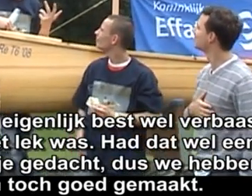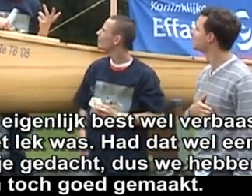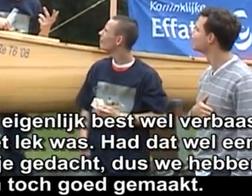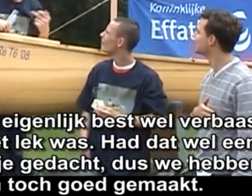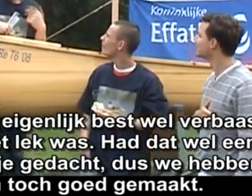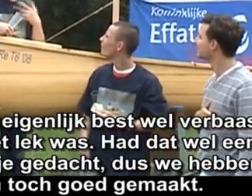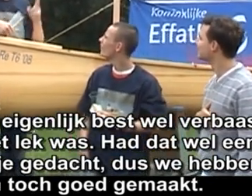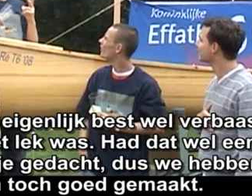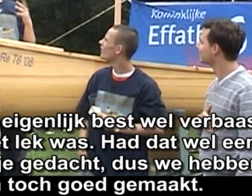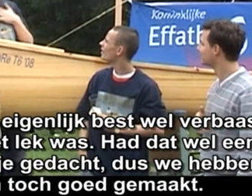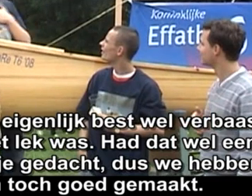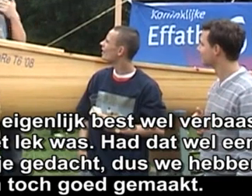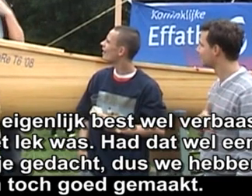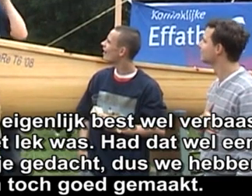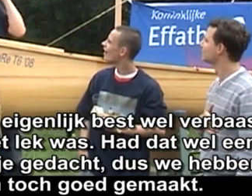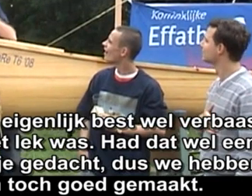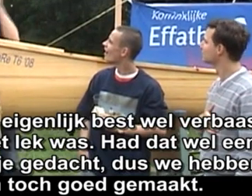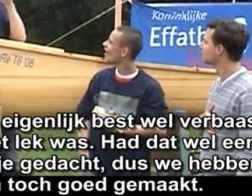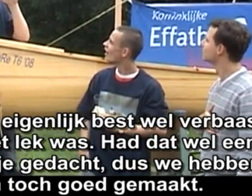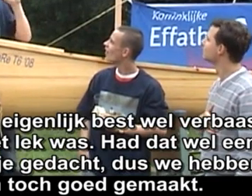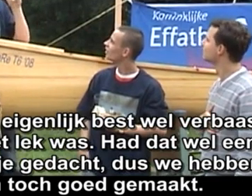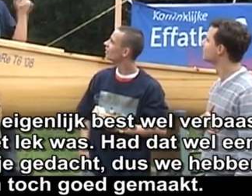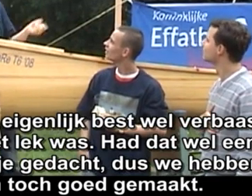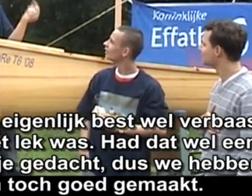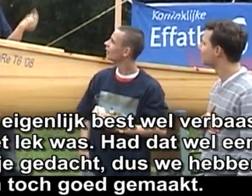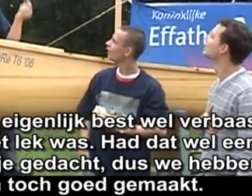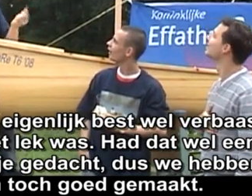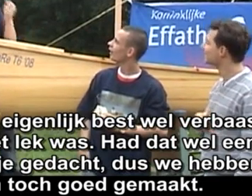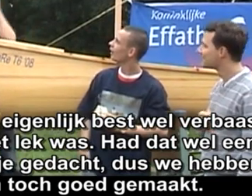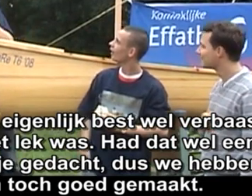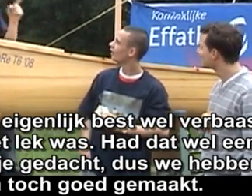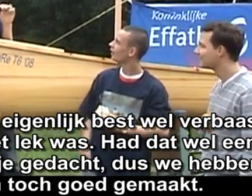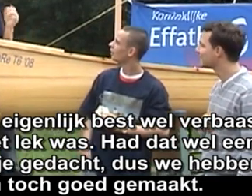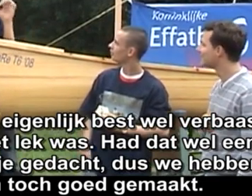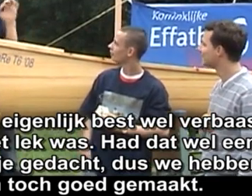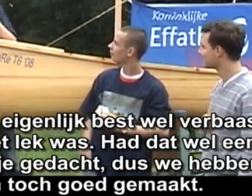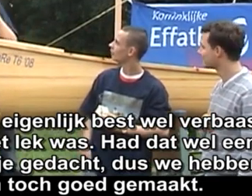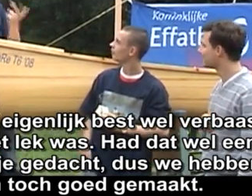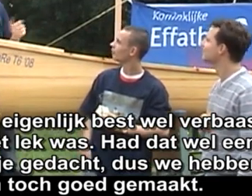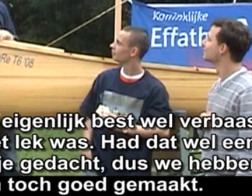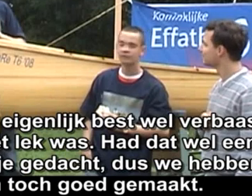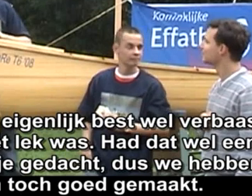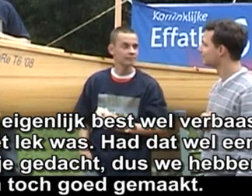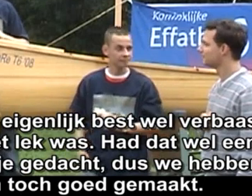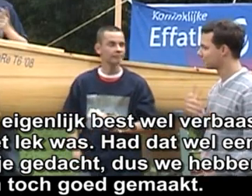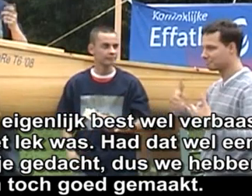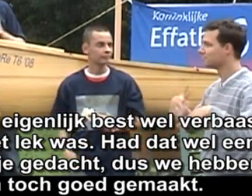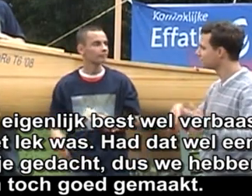Ja. Ik was eigenlijk heel verbaasd, zo van, niet lek, ik had gedacht misschien, dus ik denk, nou, dat hebben we toch goed